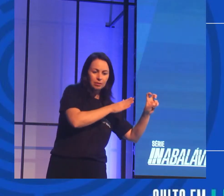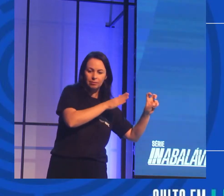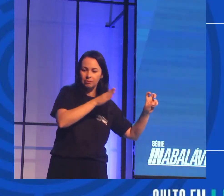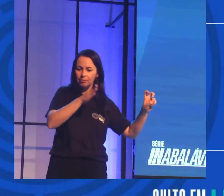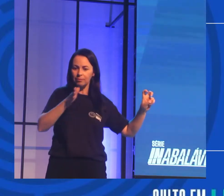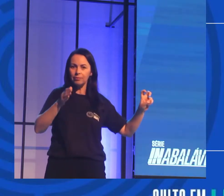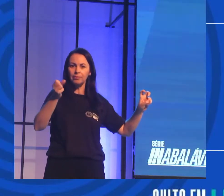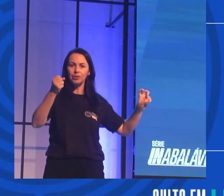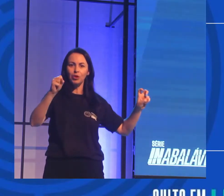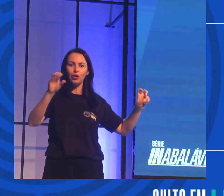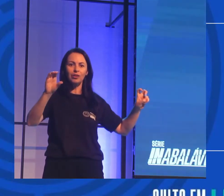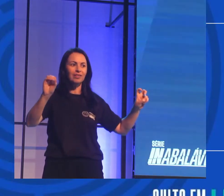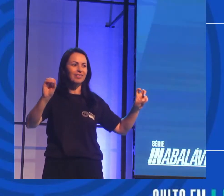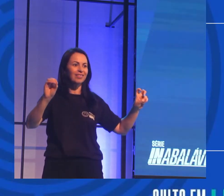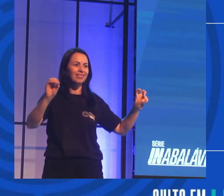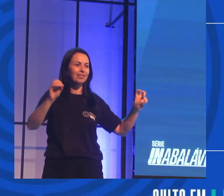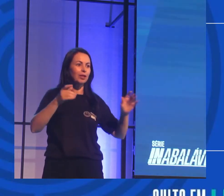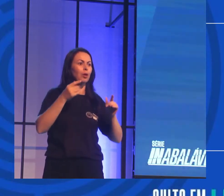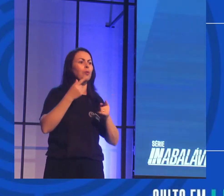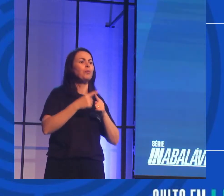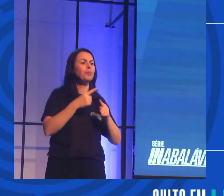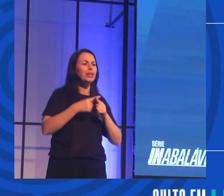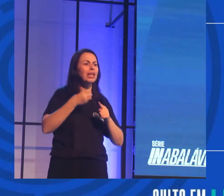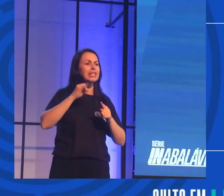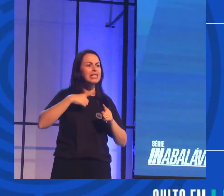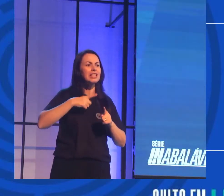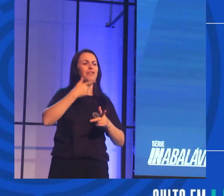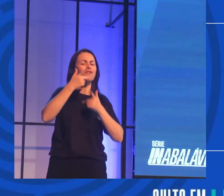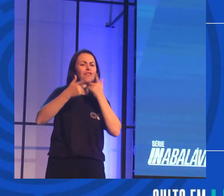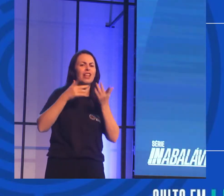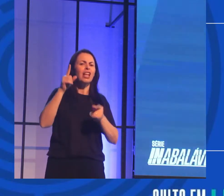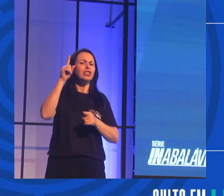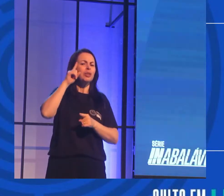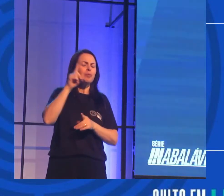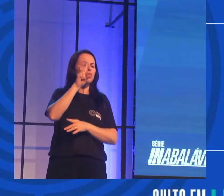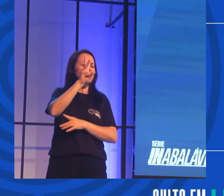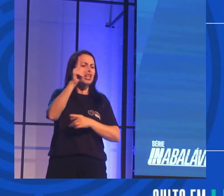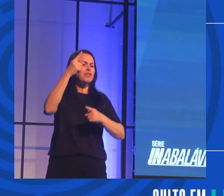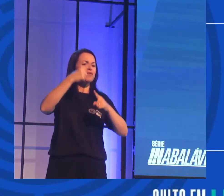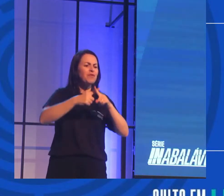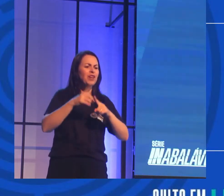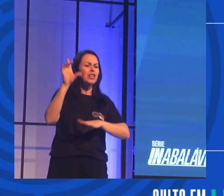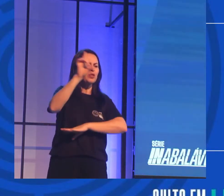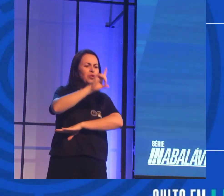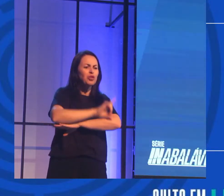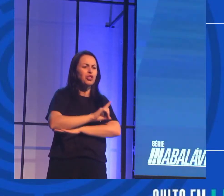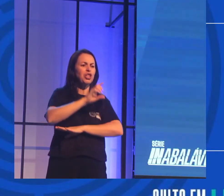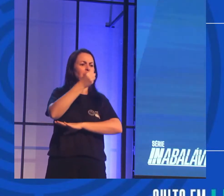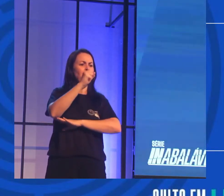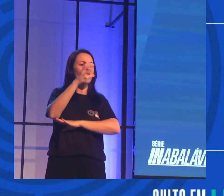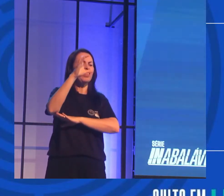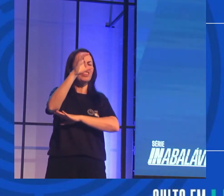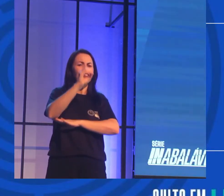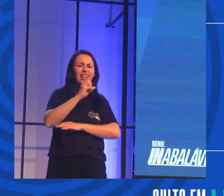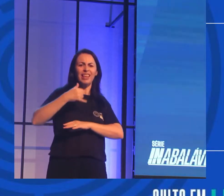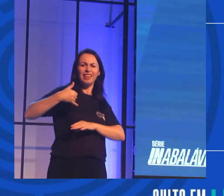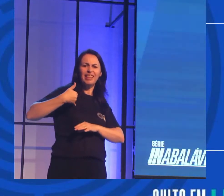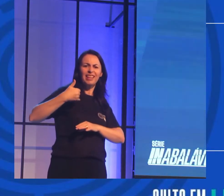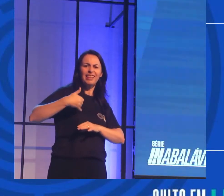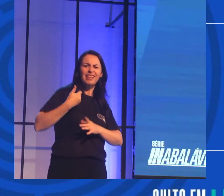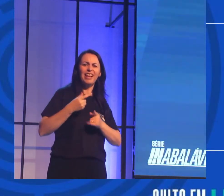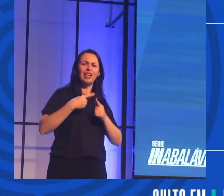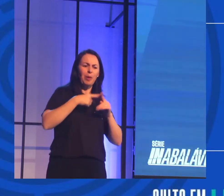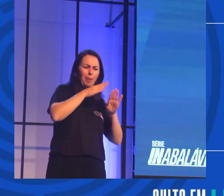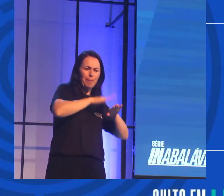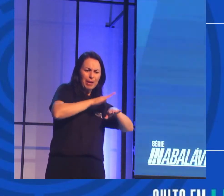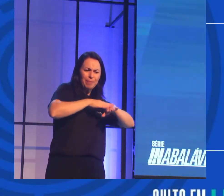Será que falar com Deus consistentemente, 3 vezes por dia, durante 80 anos, não tornaria ele mais ousado,